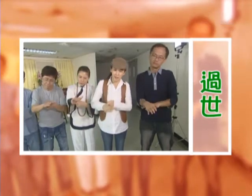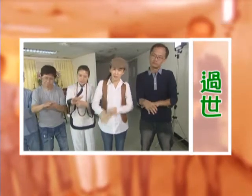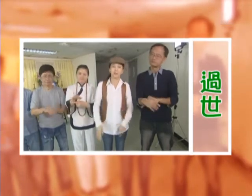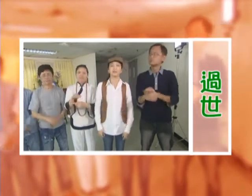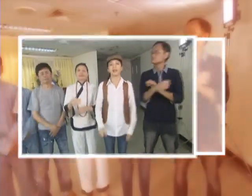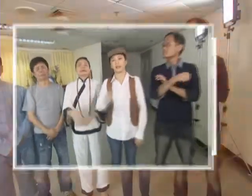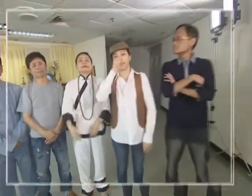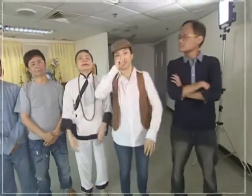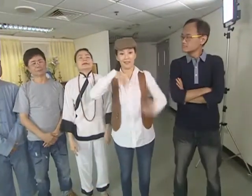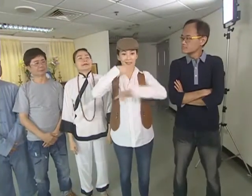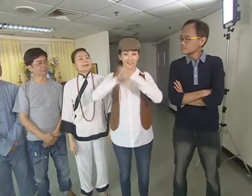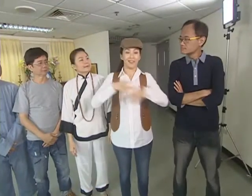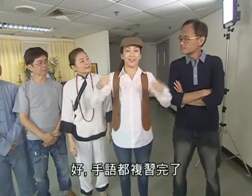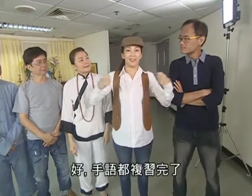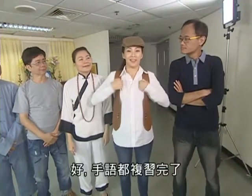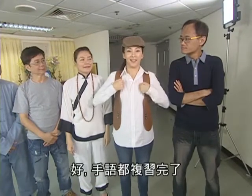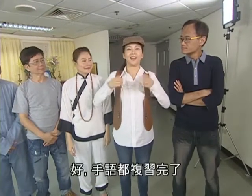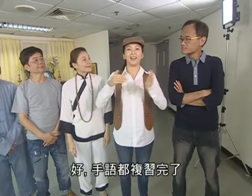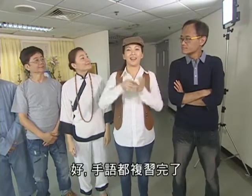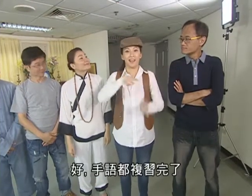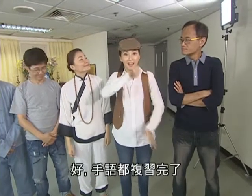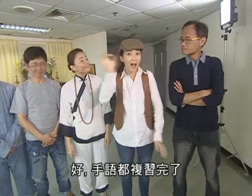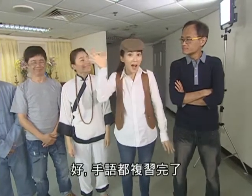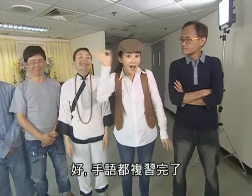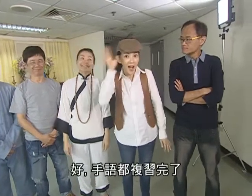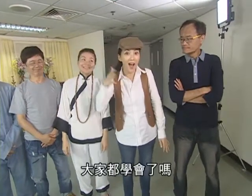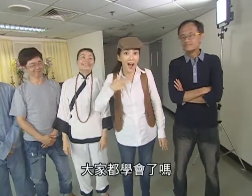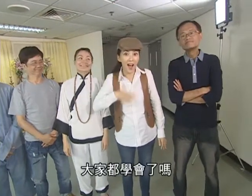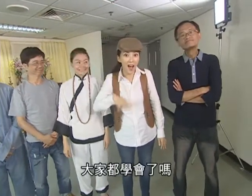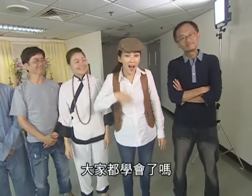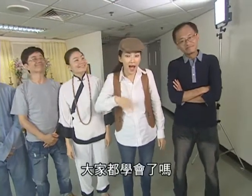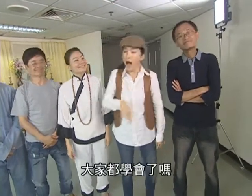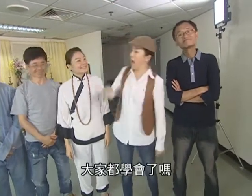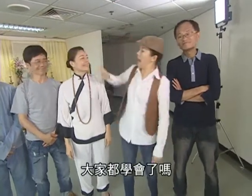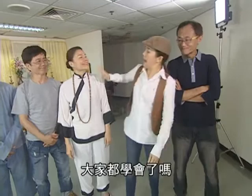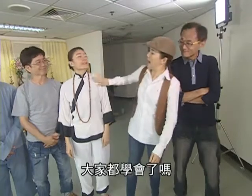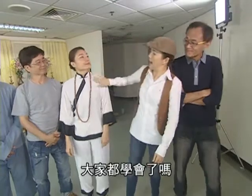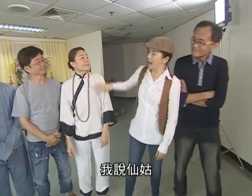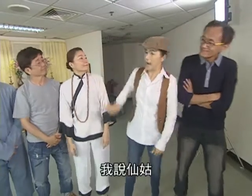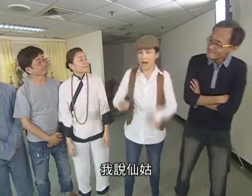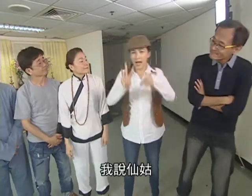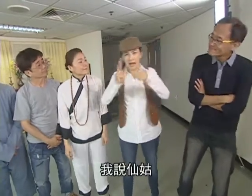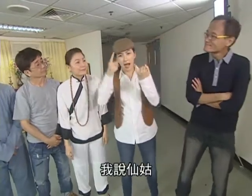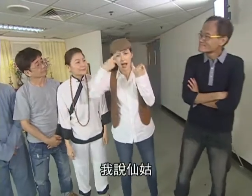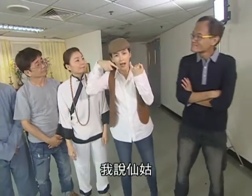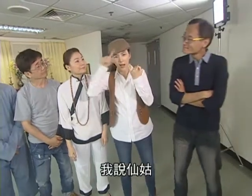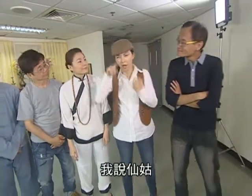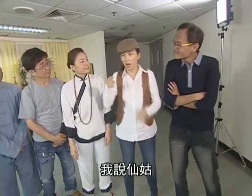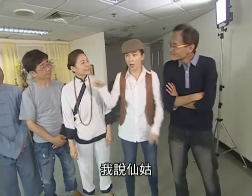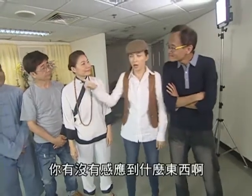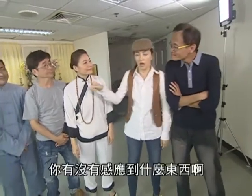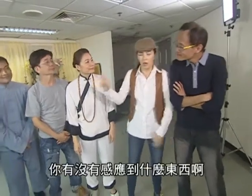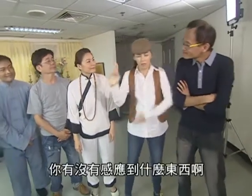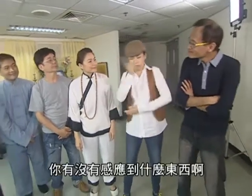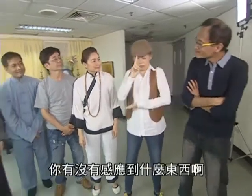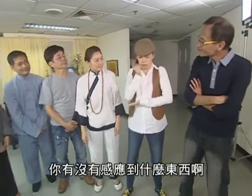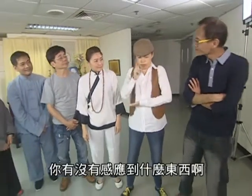过世，好，手语都复习完了，大家都学会了吗？我说仙姑啊，你有没有感应